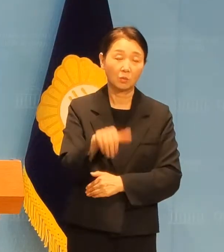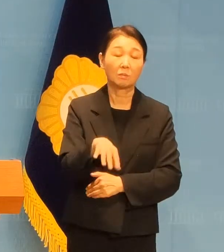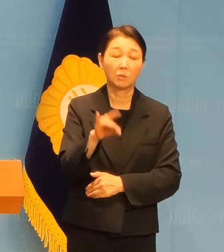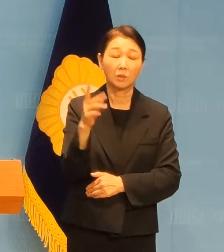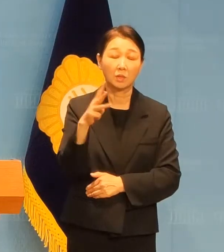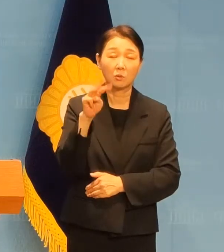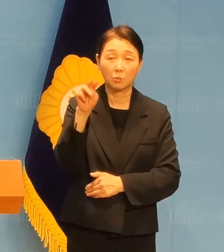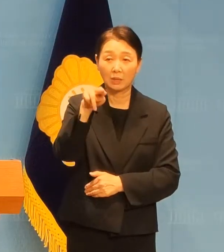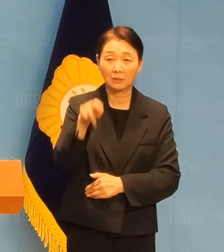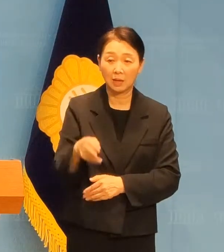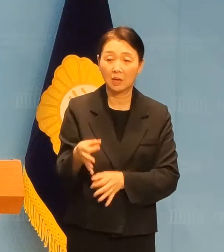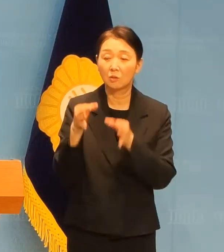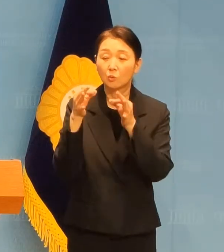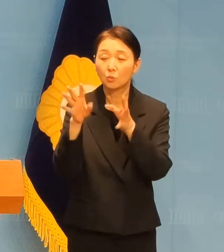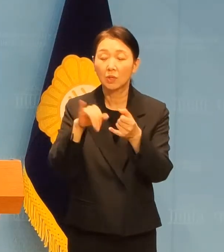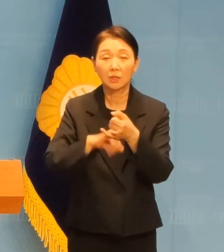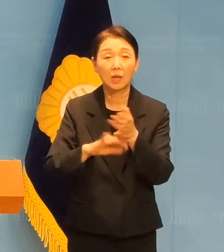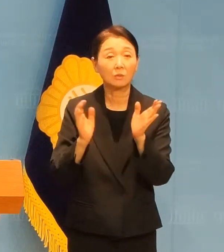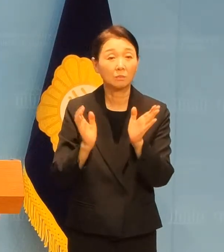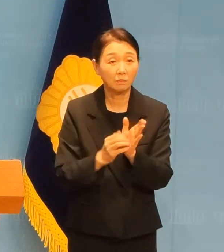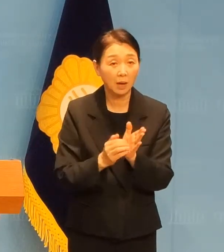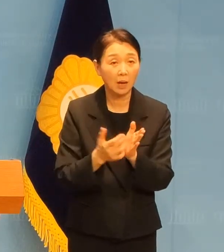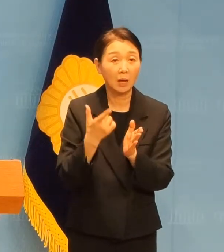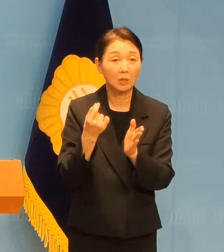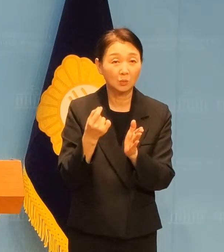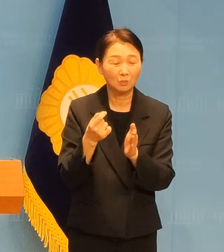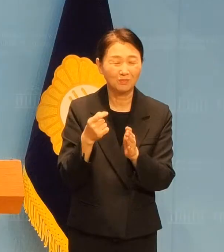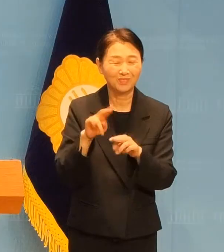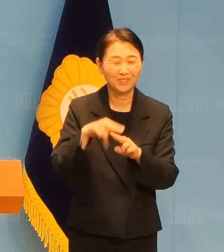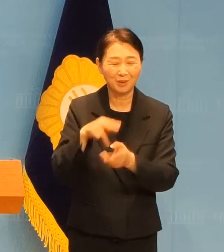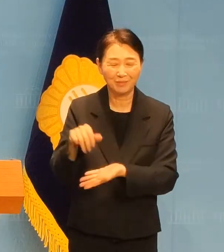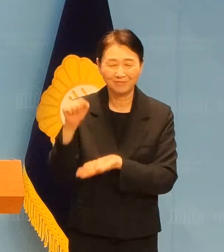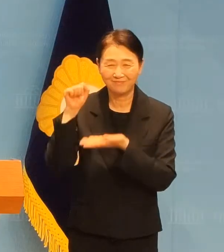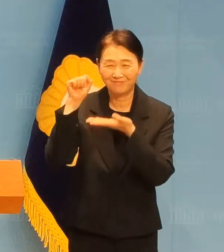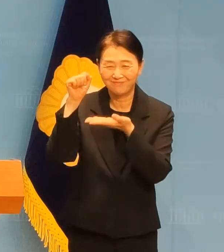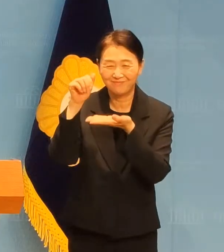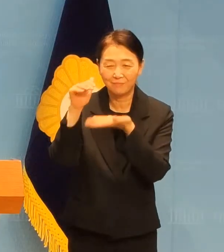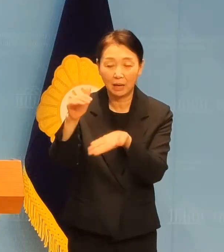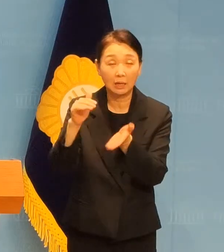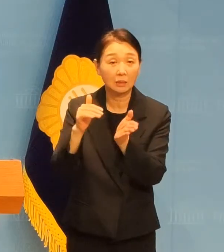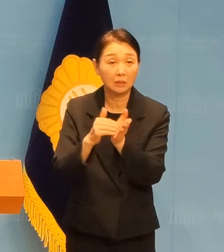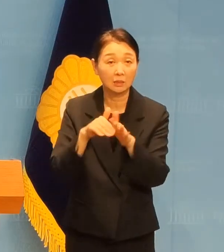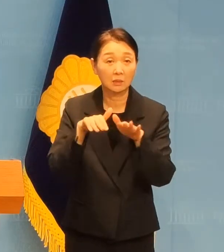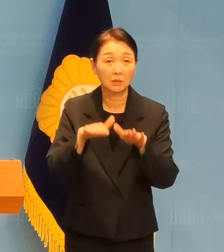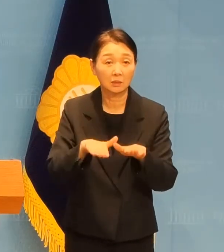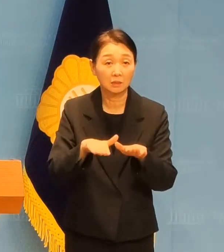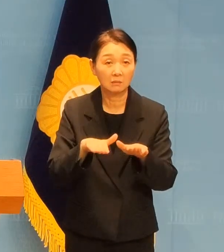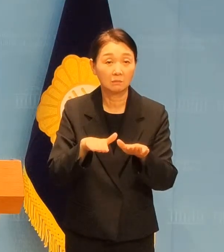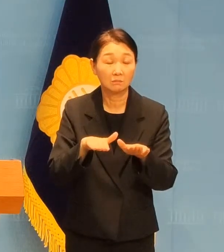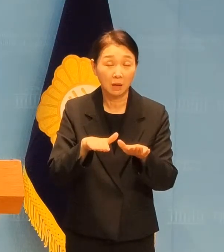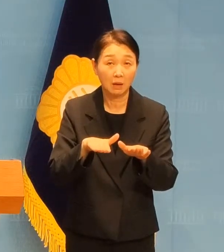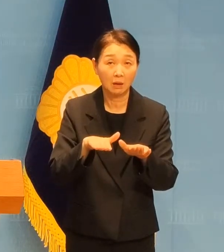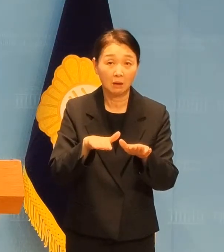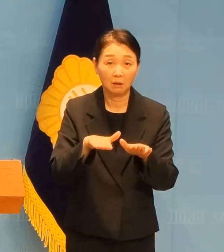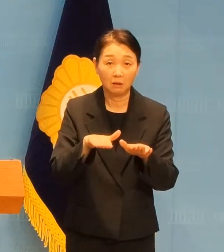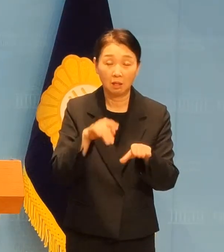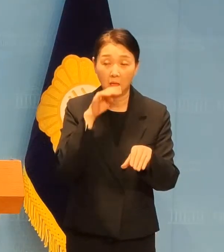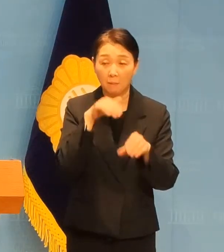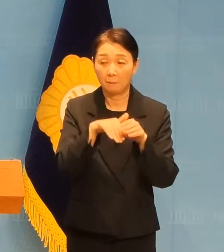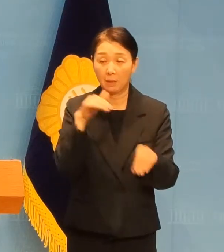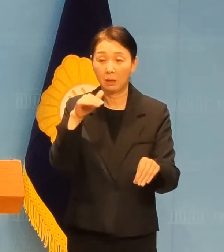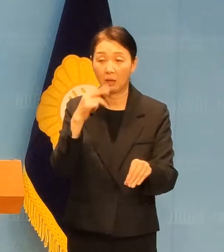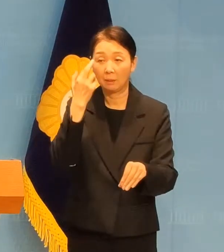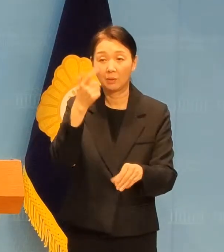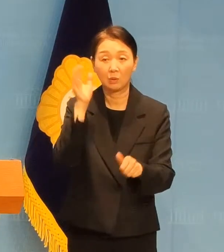달러 규모의 대미 투자 약속 등 선물 보따리를 풀어놓고 이제 와서 발을 빼며 미국의